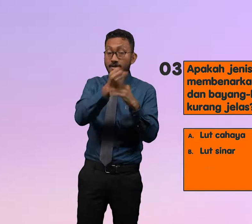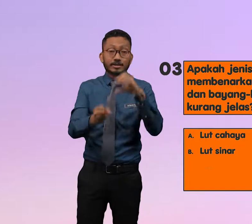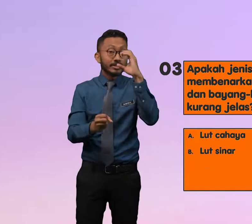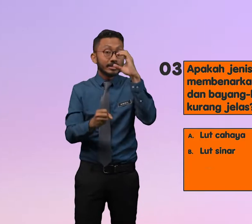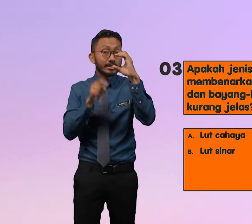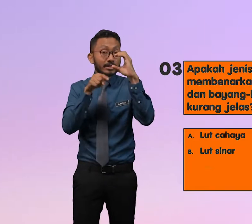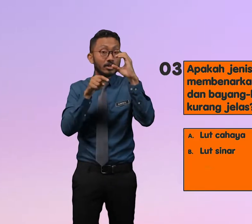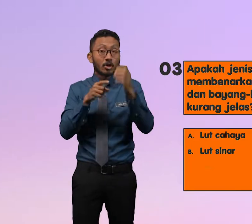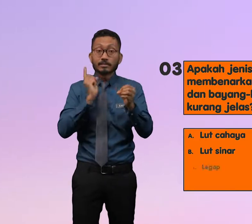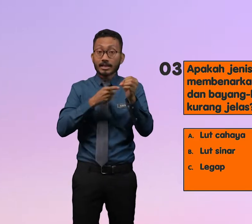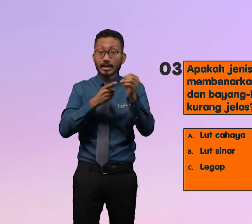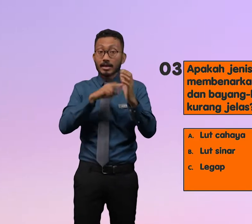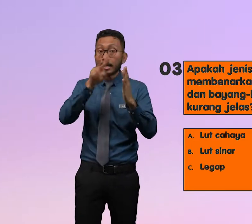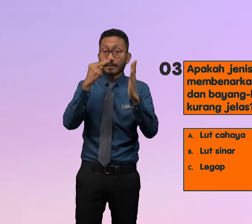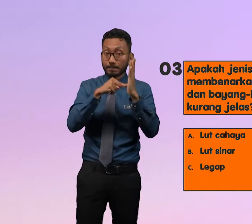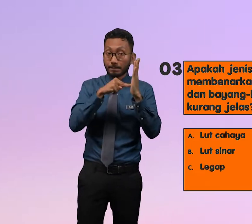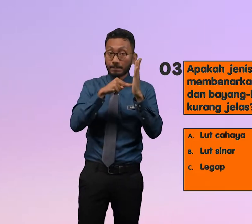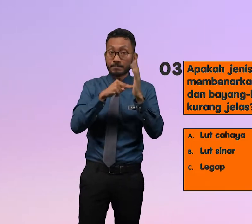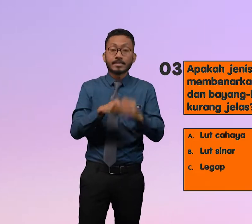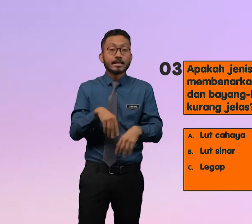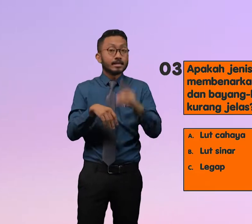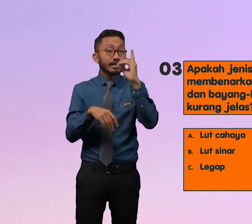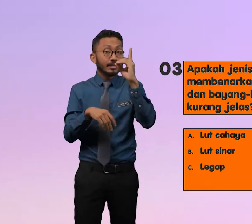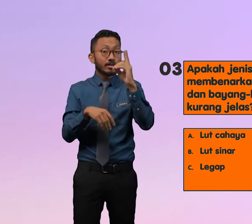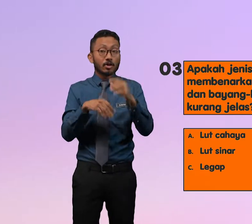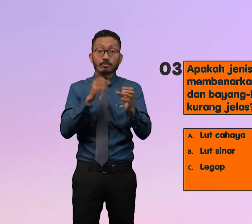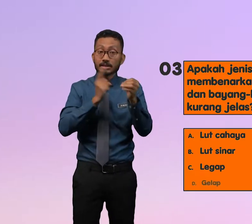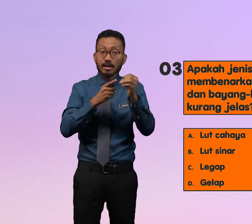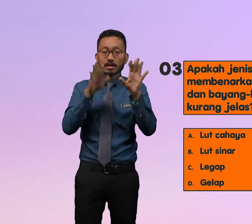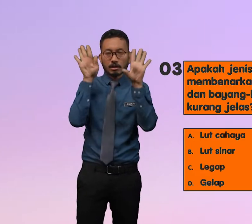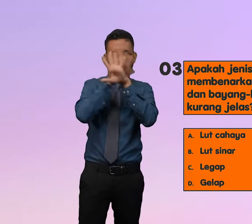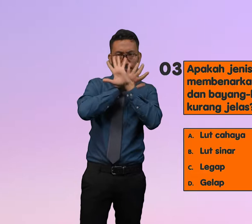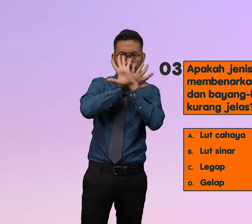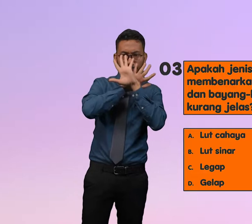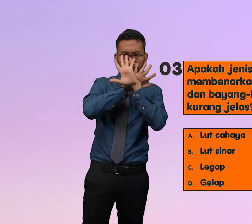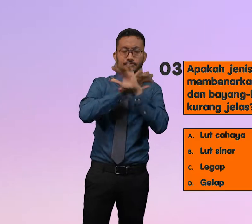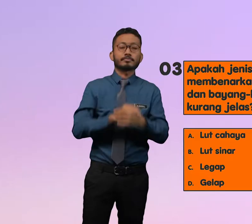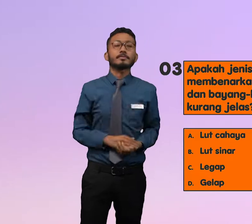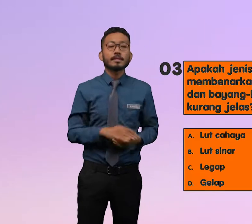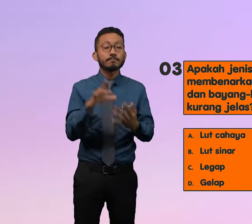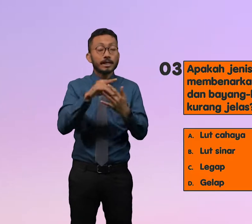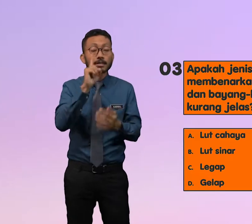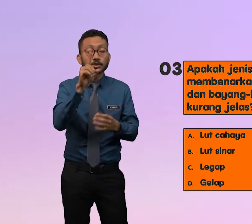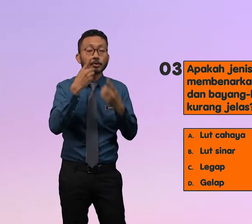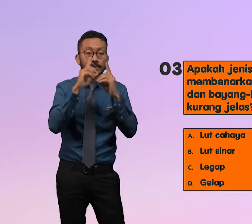C. Objek rekam. D. Objek gelap. Pilih satu jawapan.